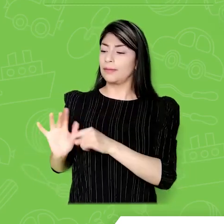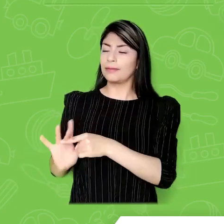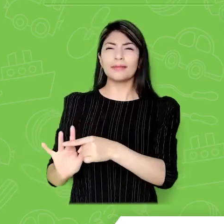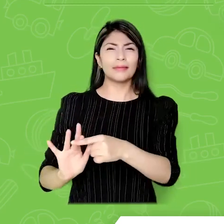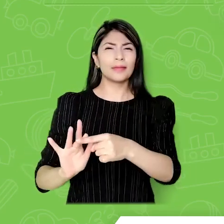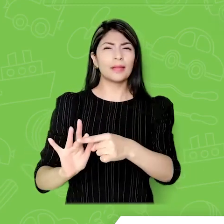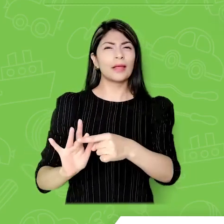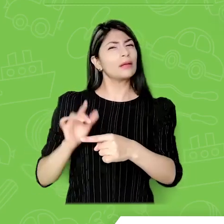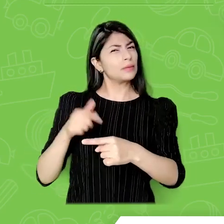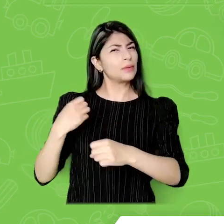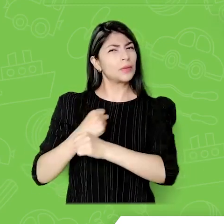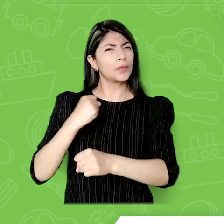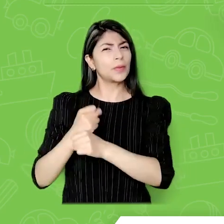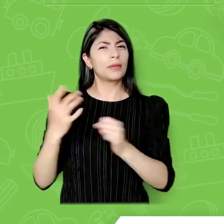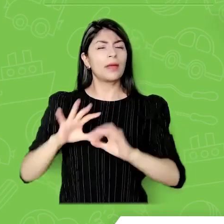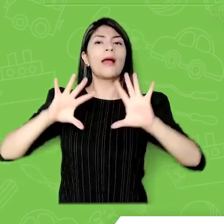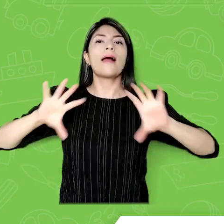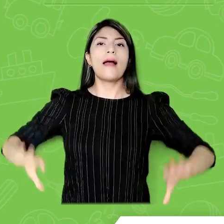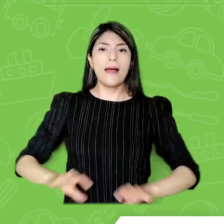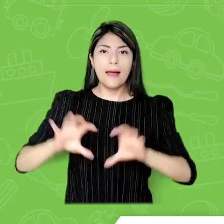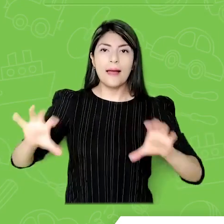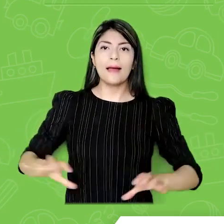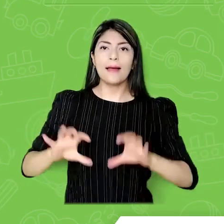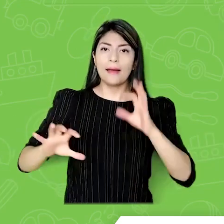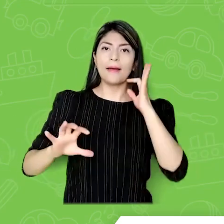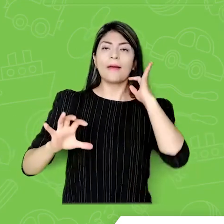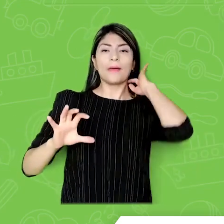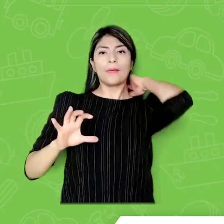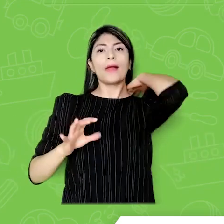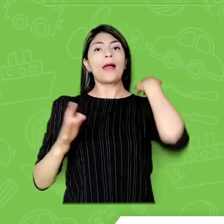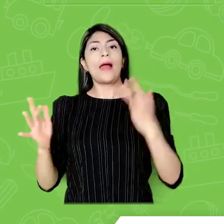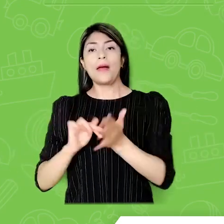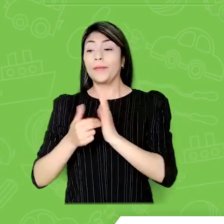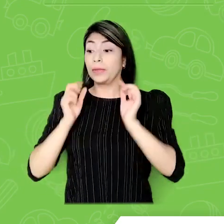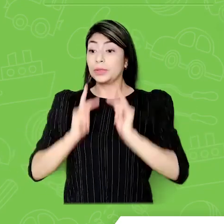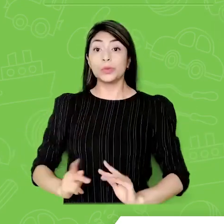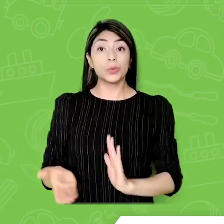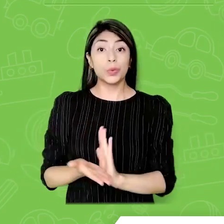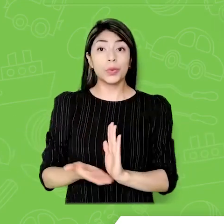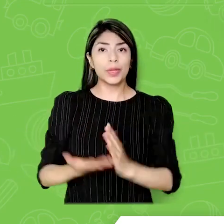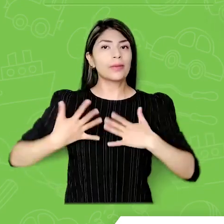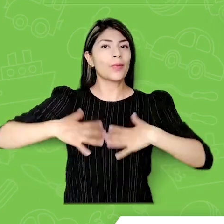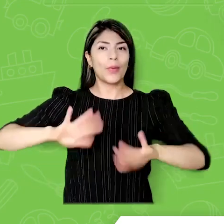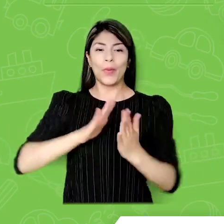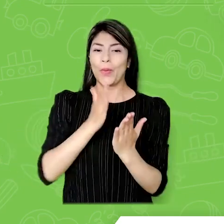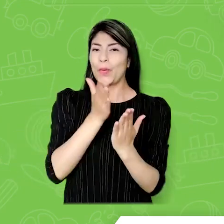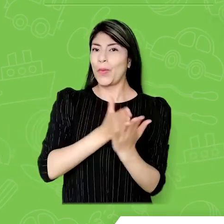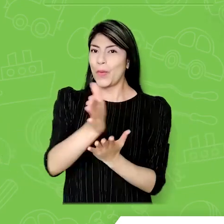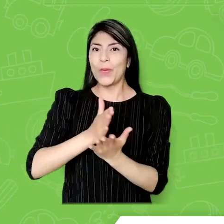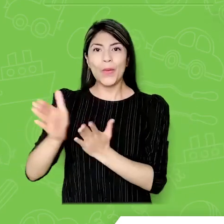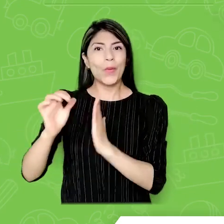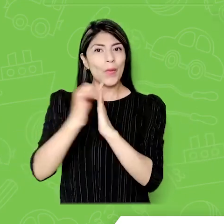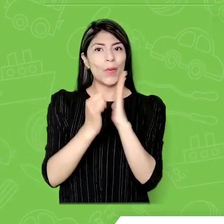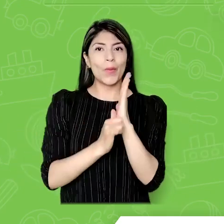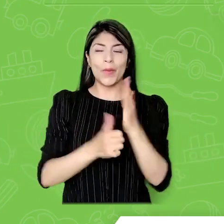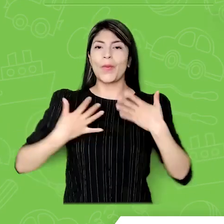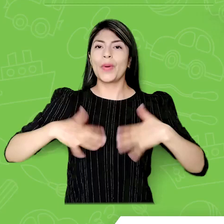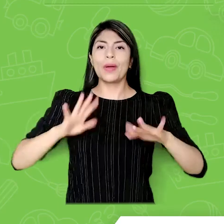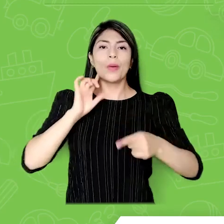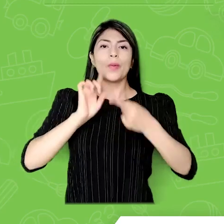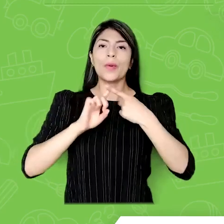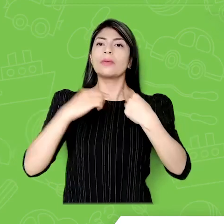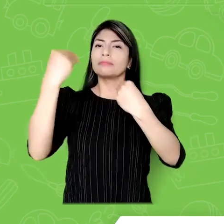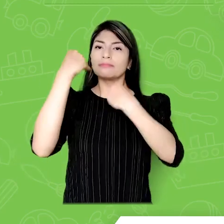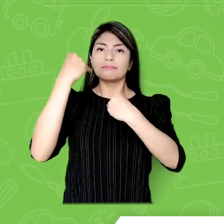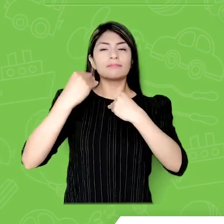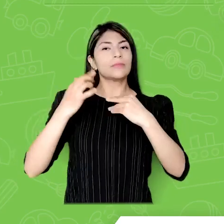actividades formativas desarrolladas por un estudiante de cualquier programa de pregrado en las modalidades de formación profesional, tecnológica